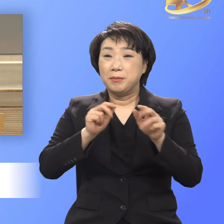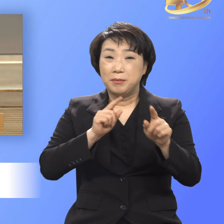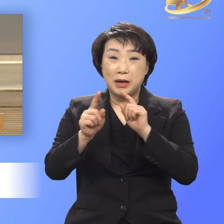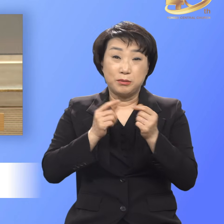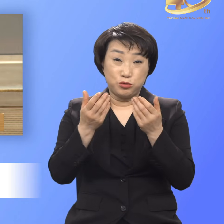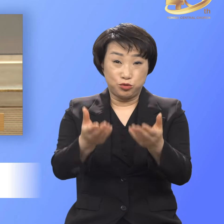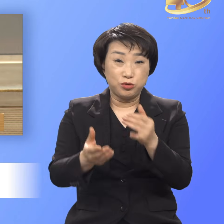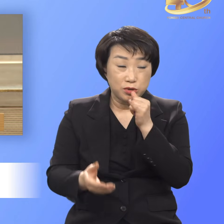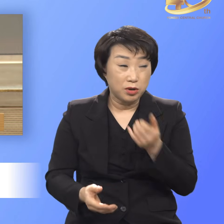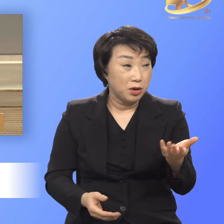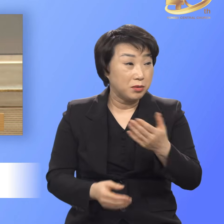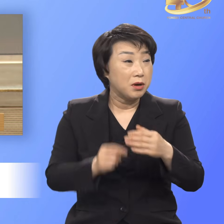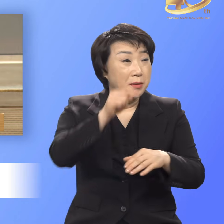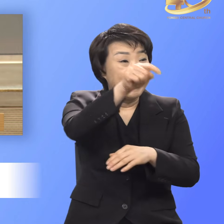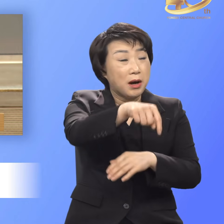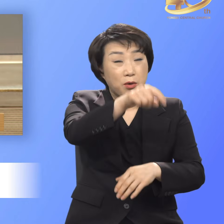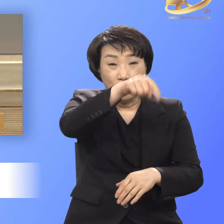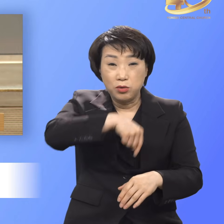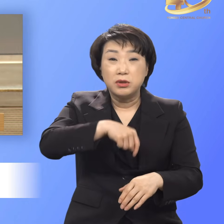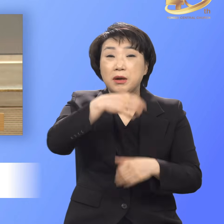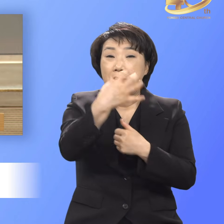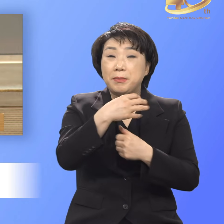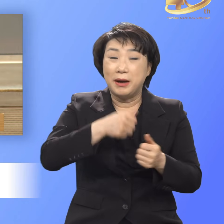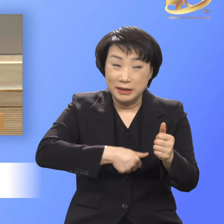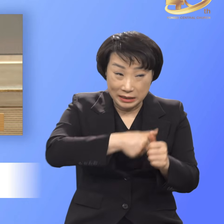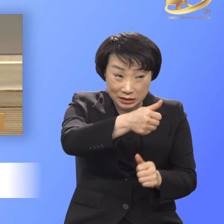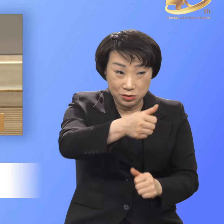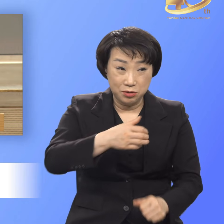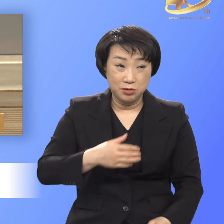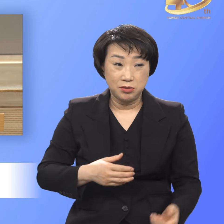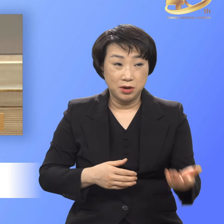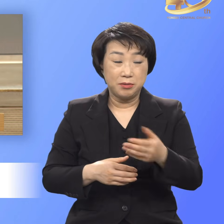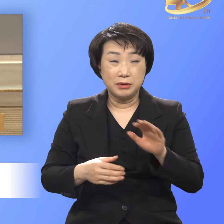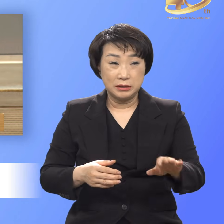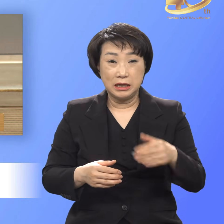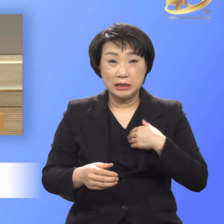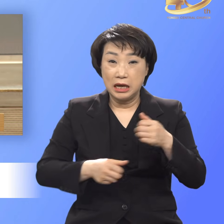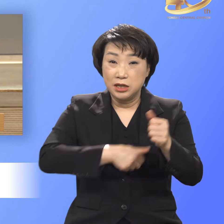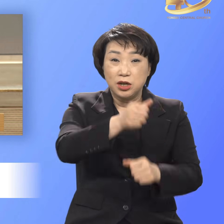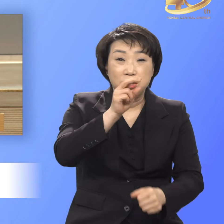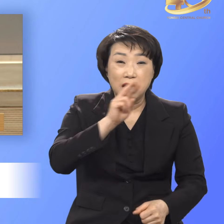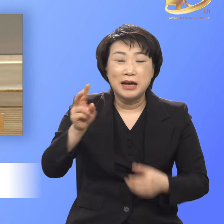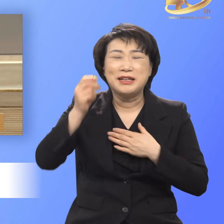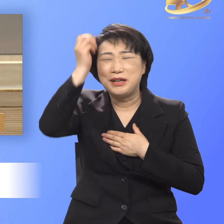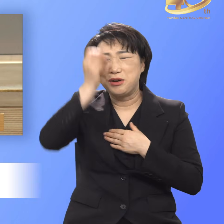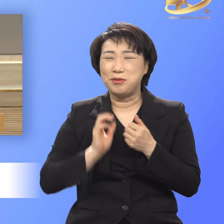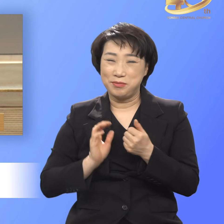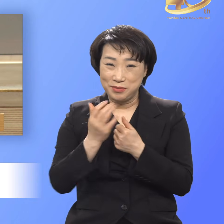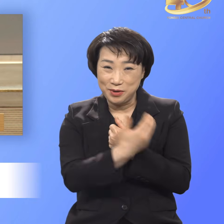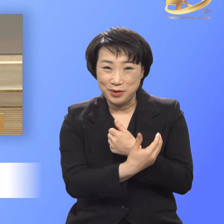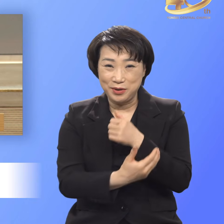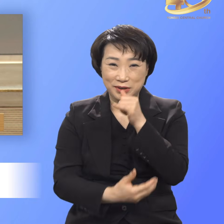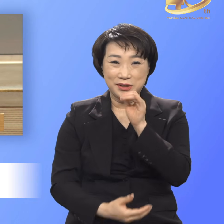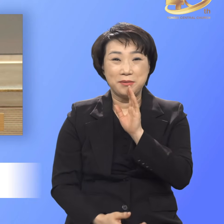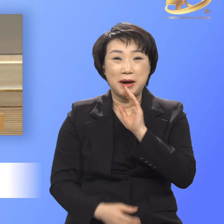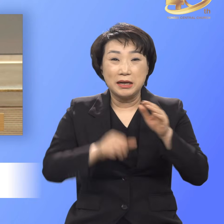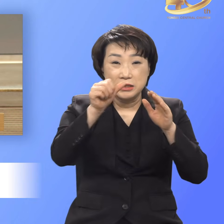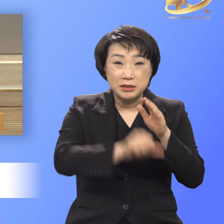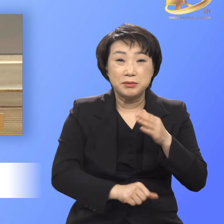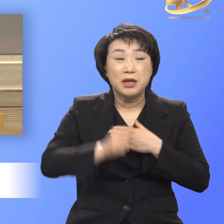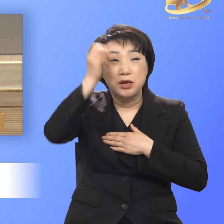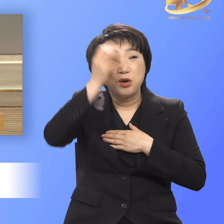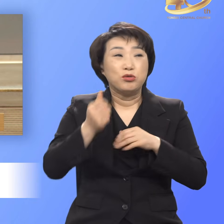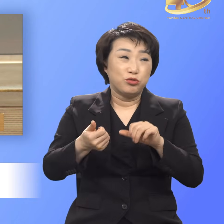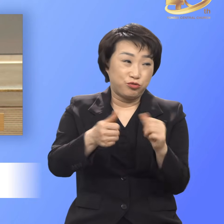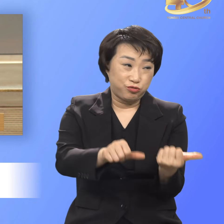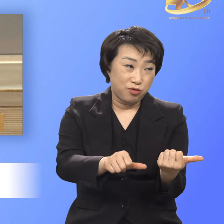뭐라고요? 밖에서 오는 핍박을 이겨라. 근데 네가 이겨야 내 영혼이 보호받는다. 지면 내 영혼도